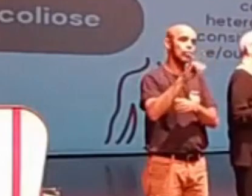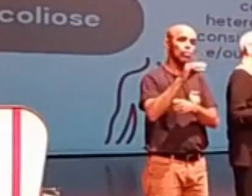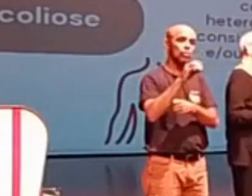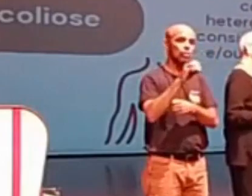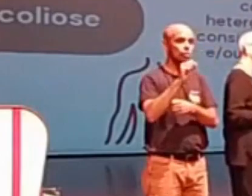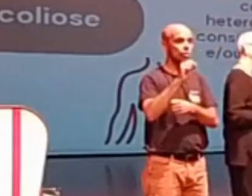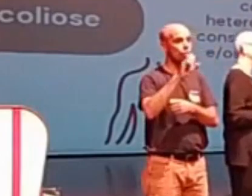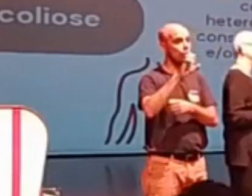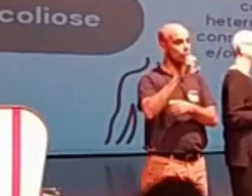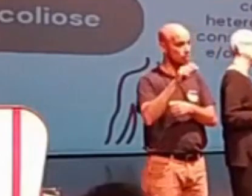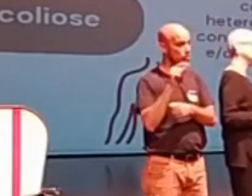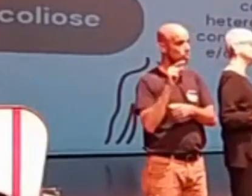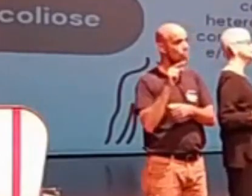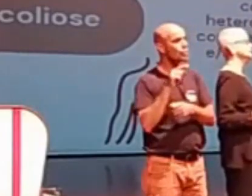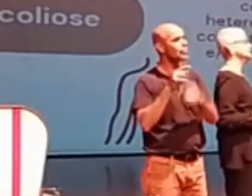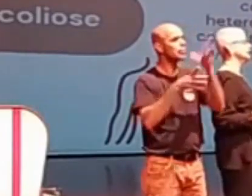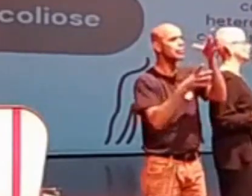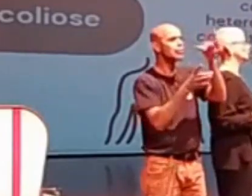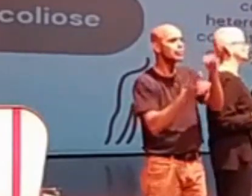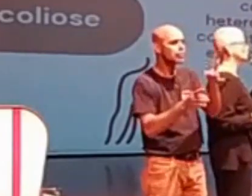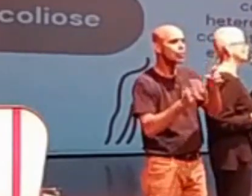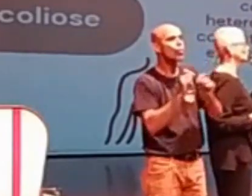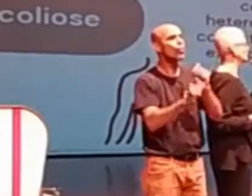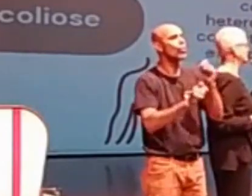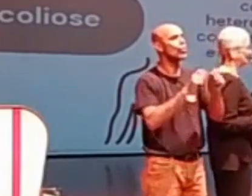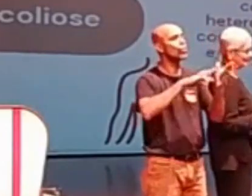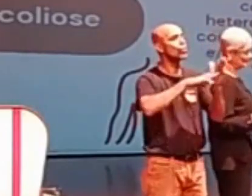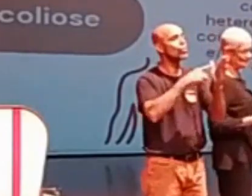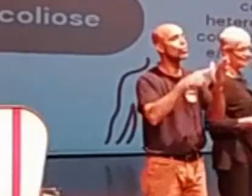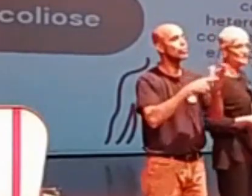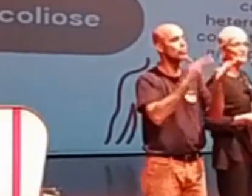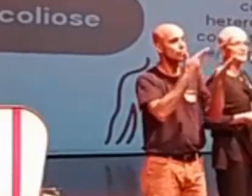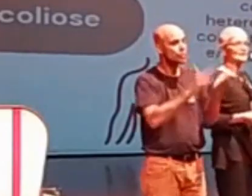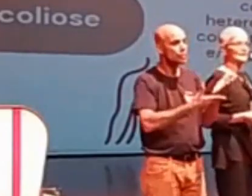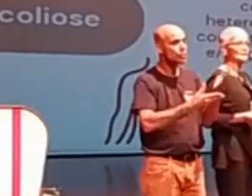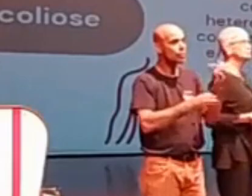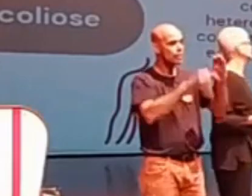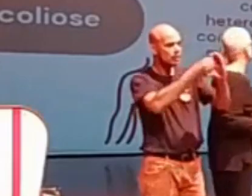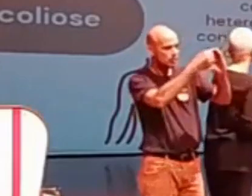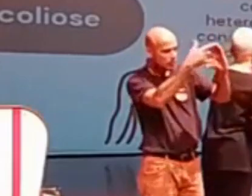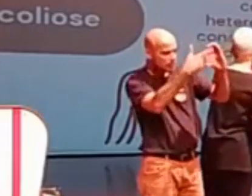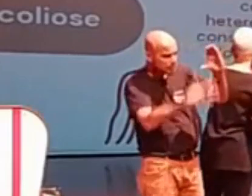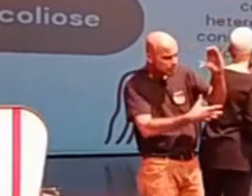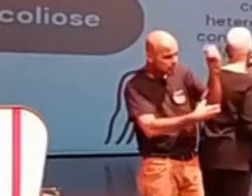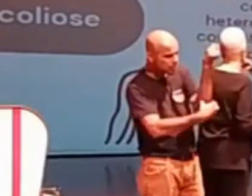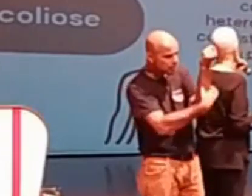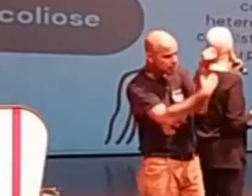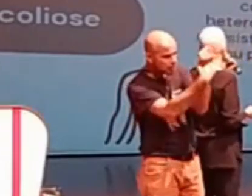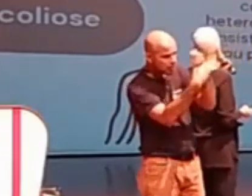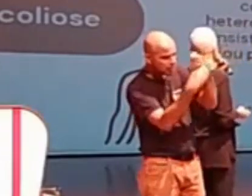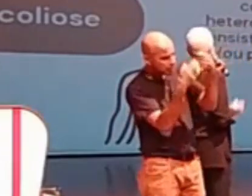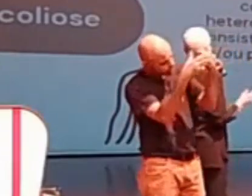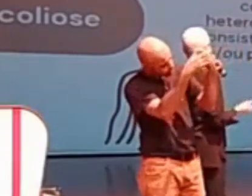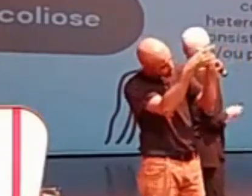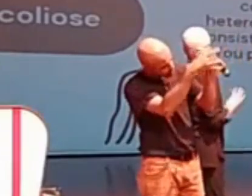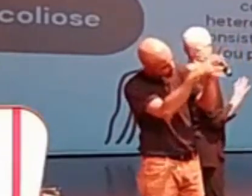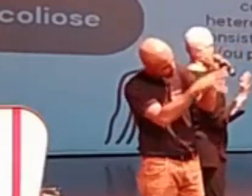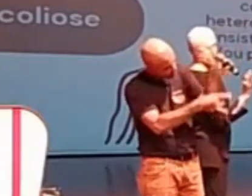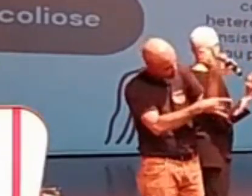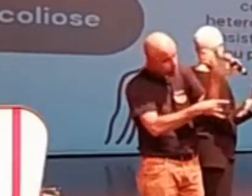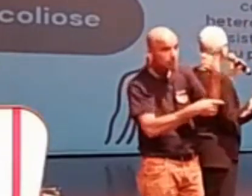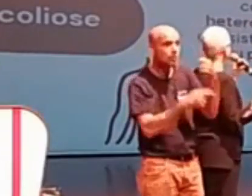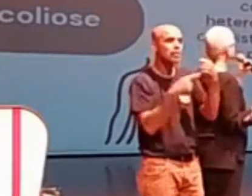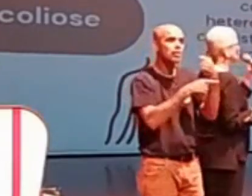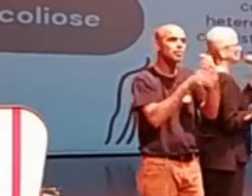várias formas que a gente tem de definir de acordo com a característica dela. Enfim, escoliose é um